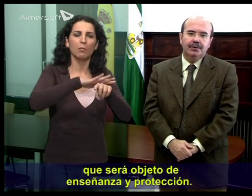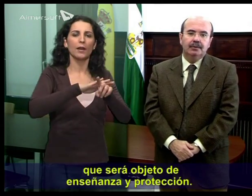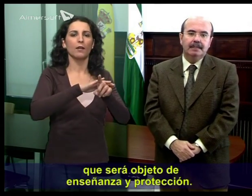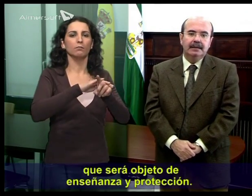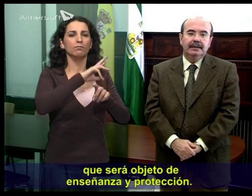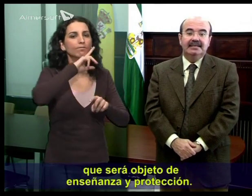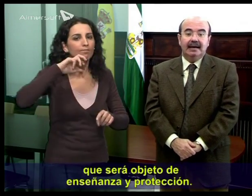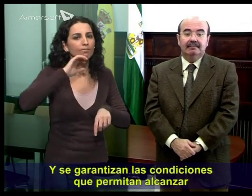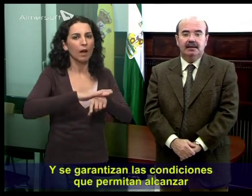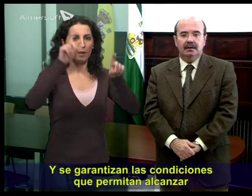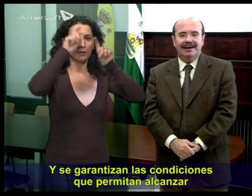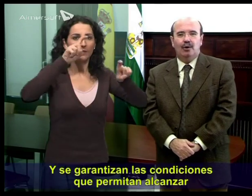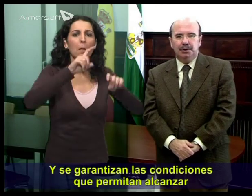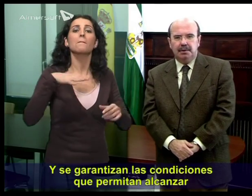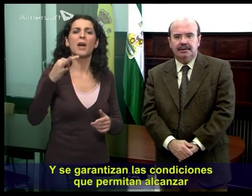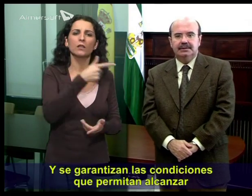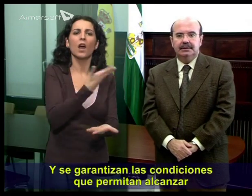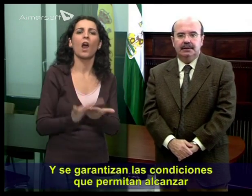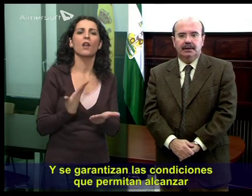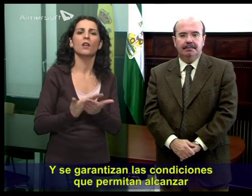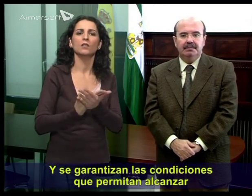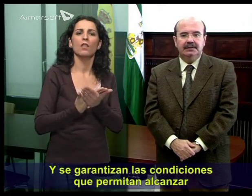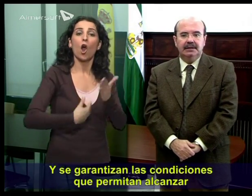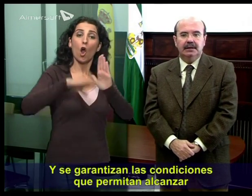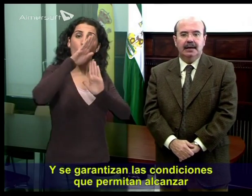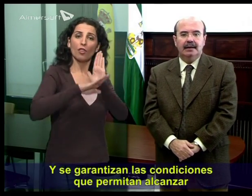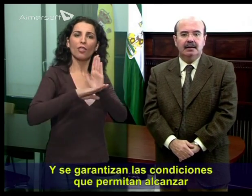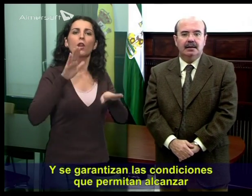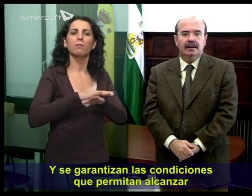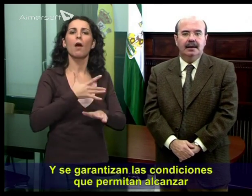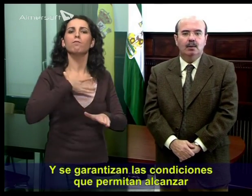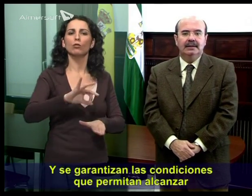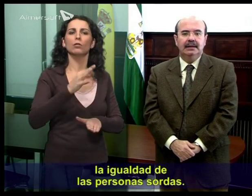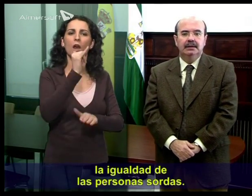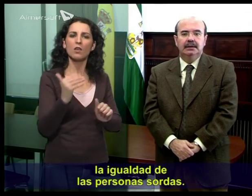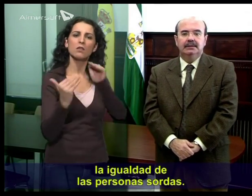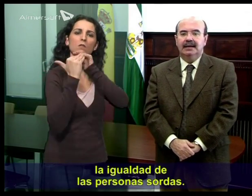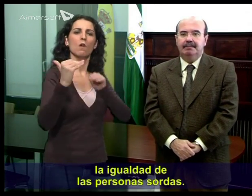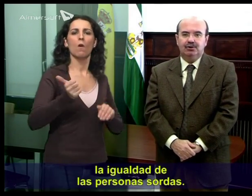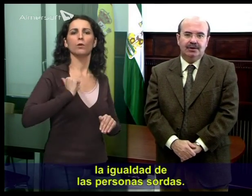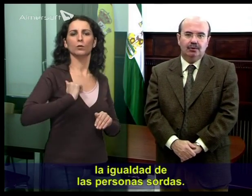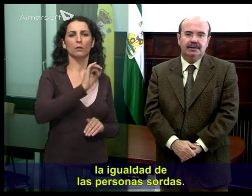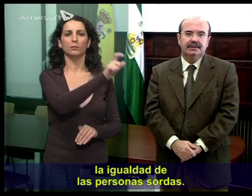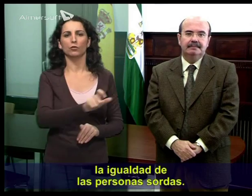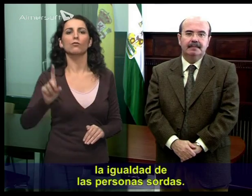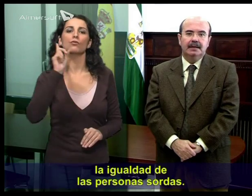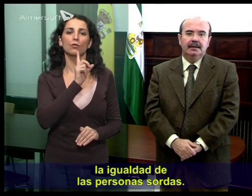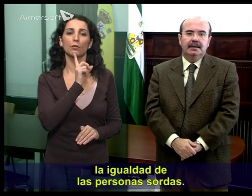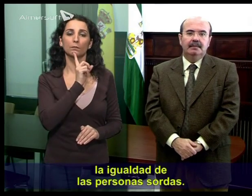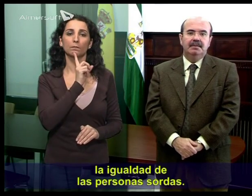y protección, y se garantizan las condiciones que permitan alcanzar la igualdad de las personas